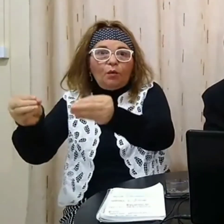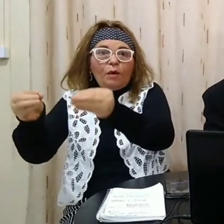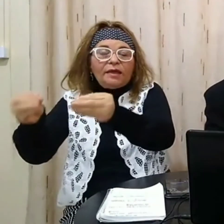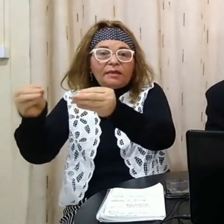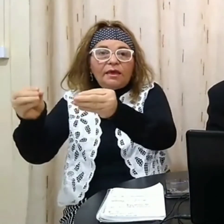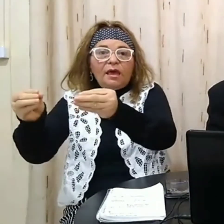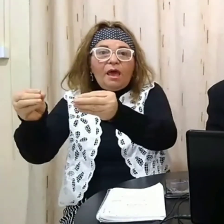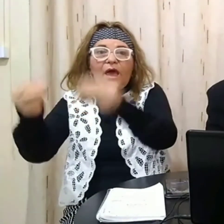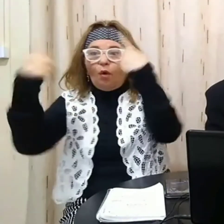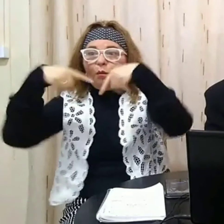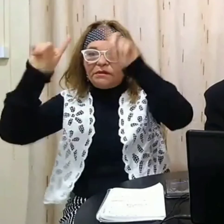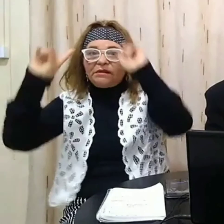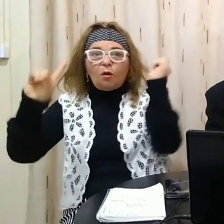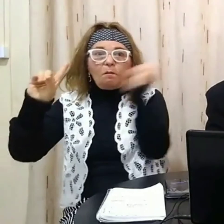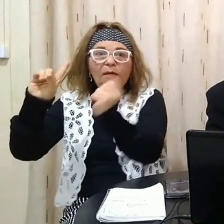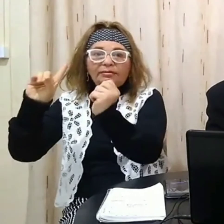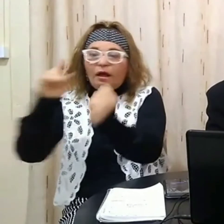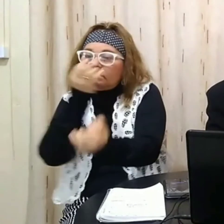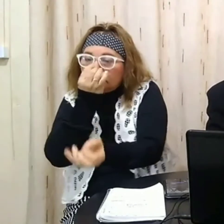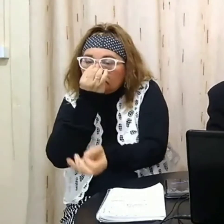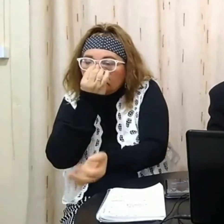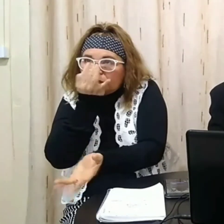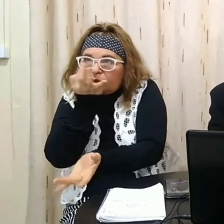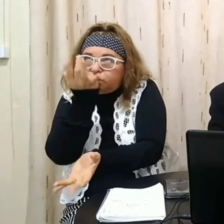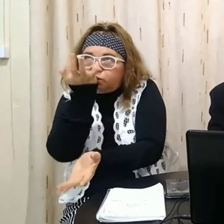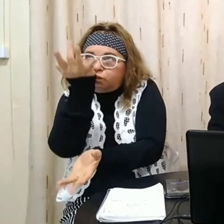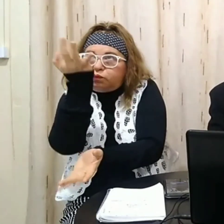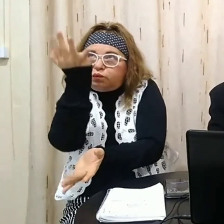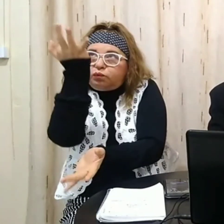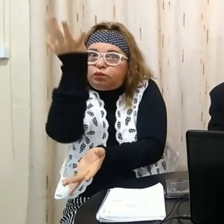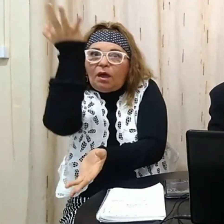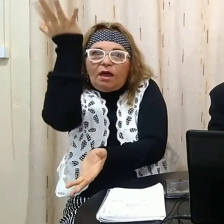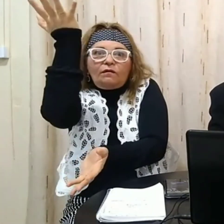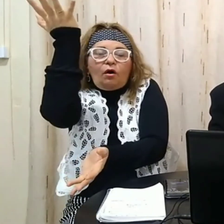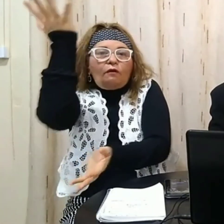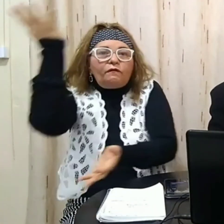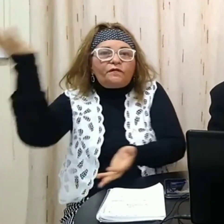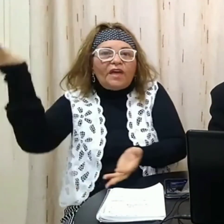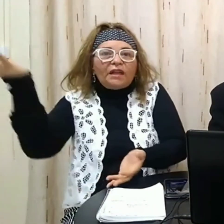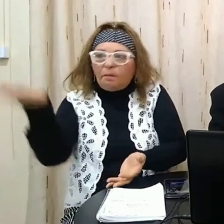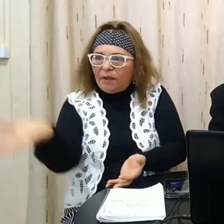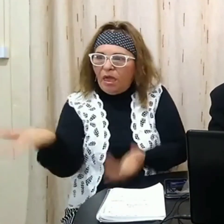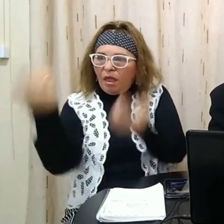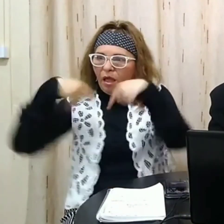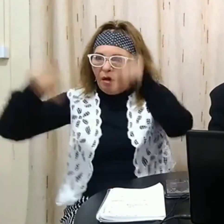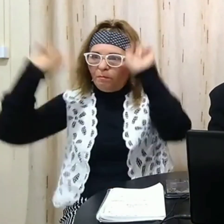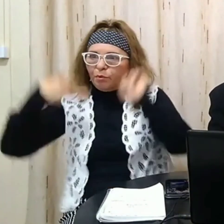ser feito para Deus, eles estão fazendo para o bezerro. Olha o que Arão disse no verso 5. Amanhã,